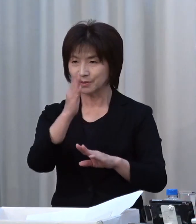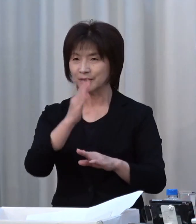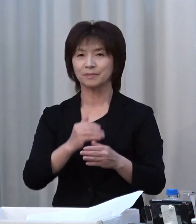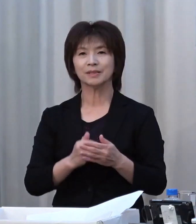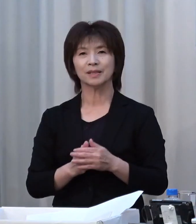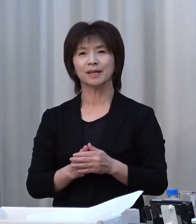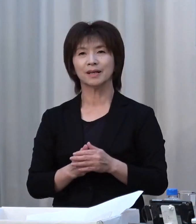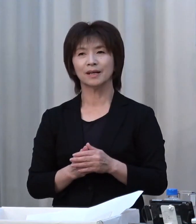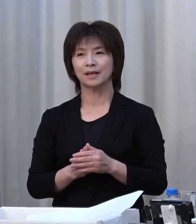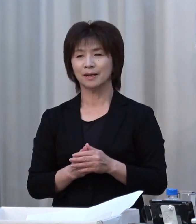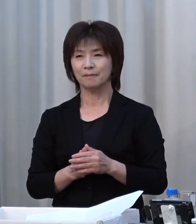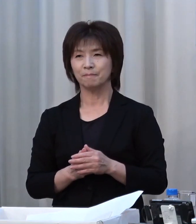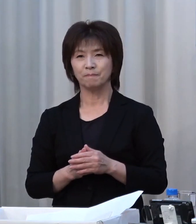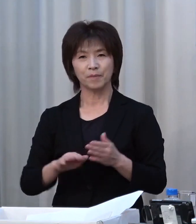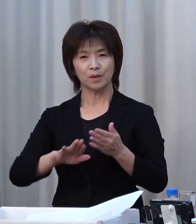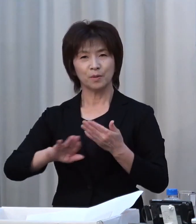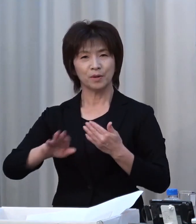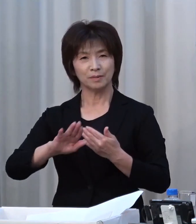はい、